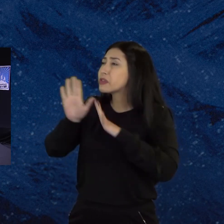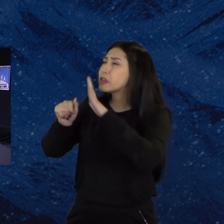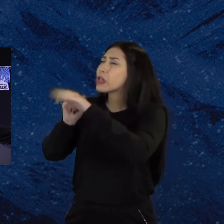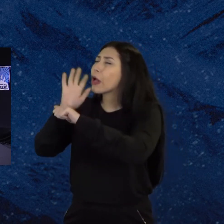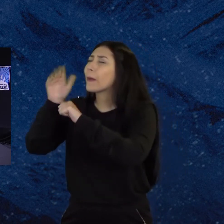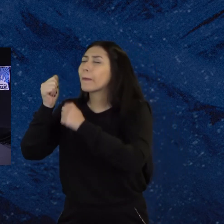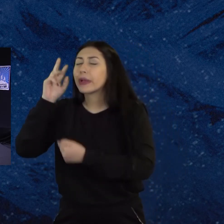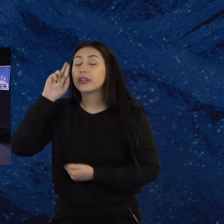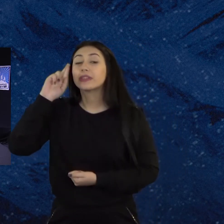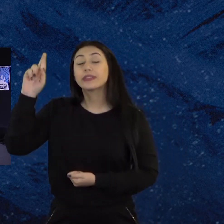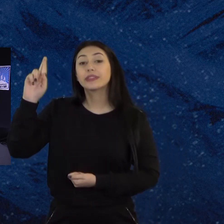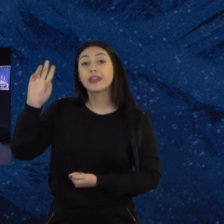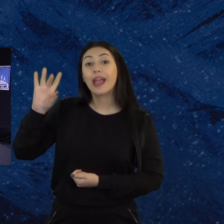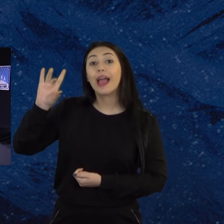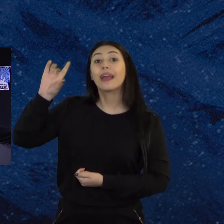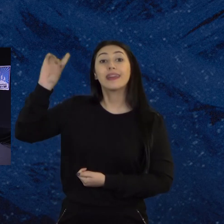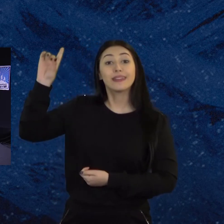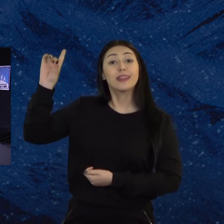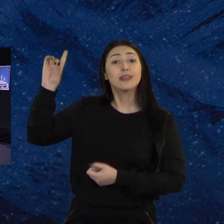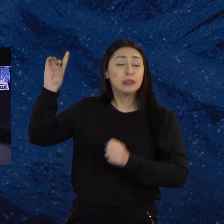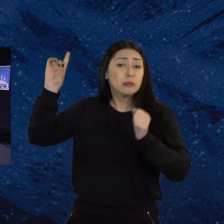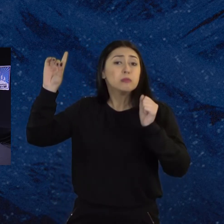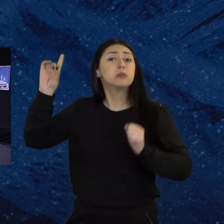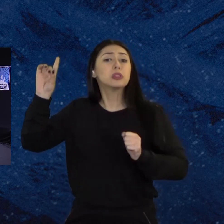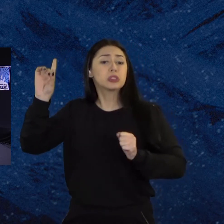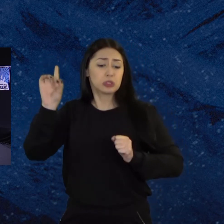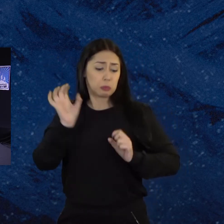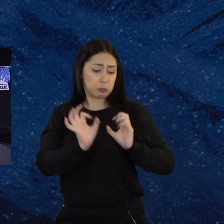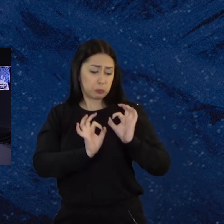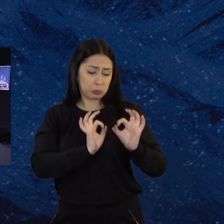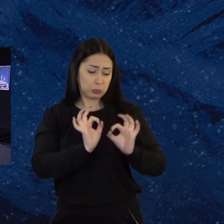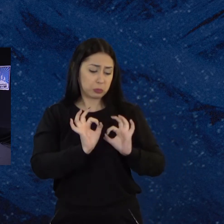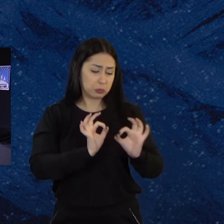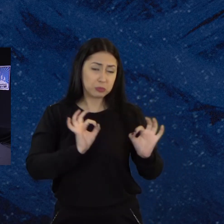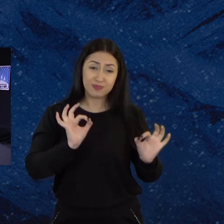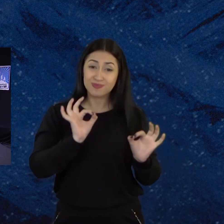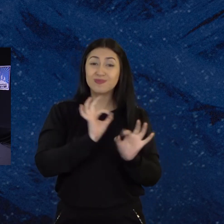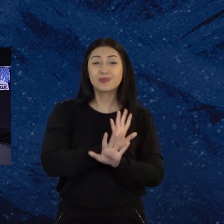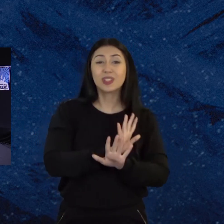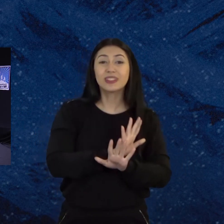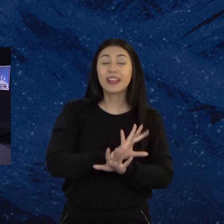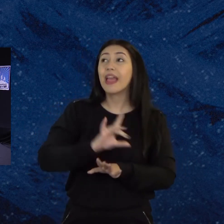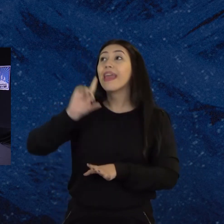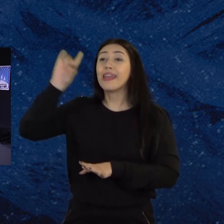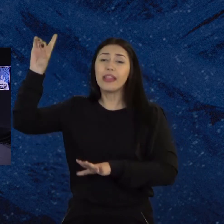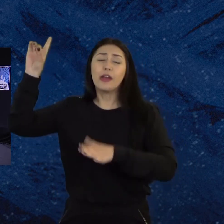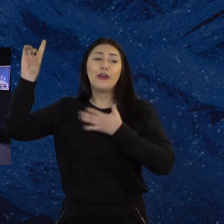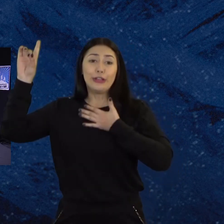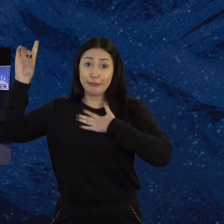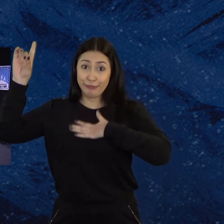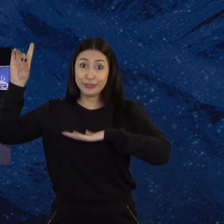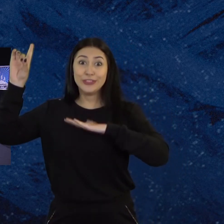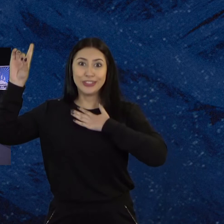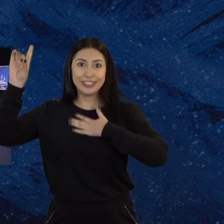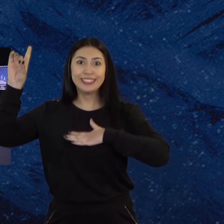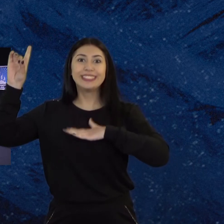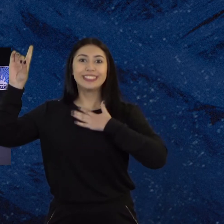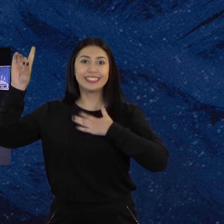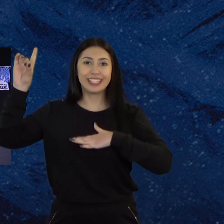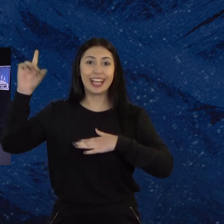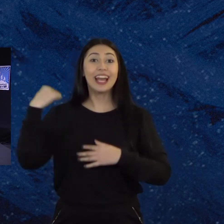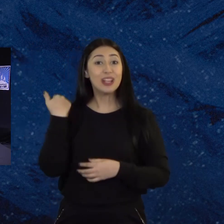que nele Ele possa cumprir essa obra em nós e nós possamos dar descanso para Deus e Ele possa ser o